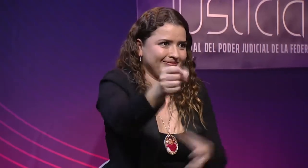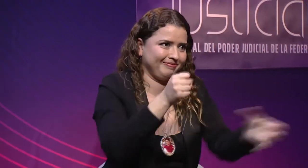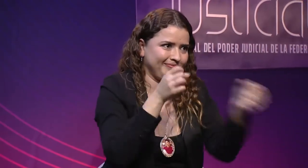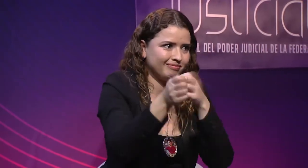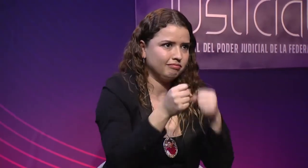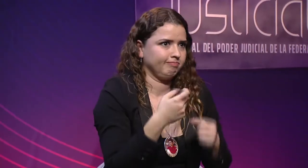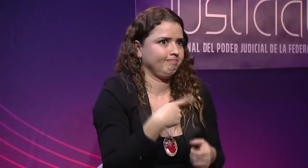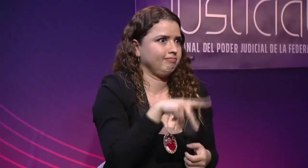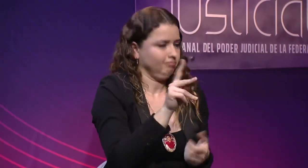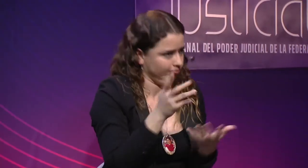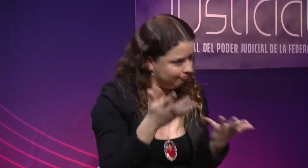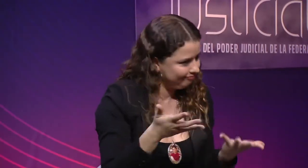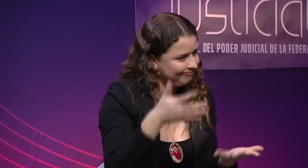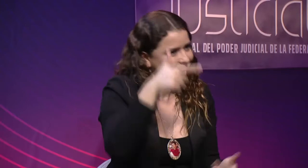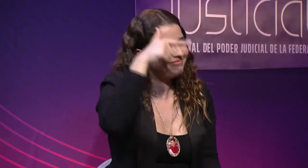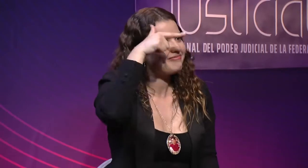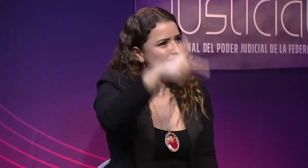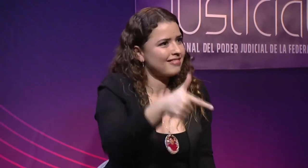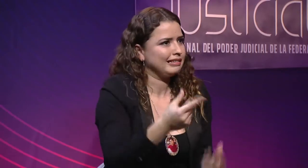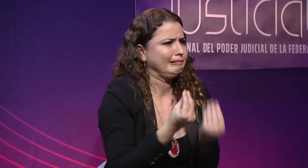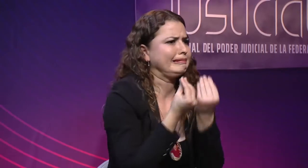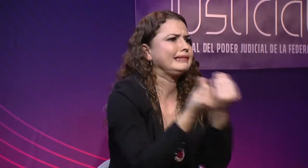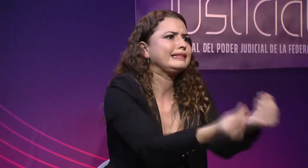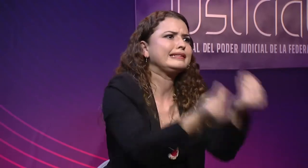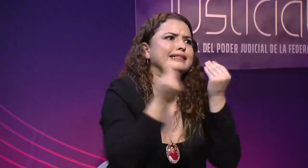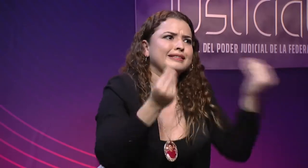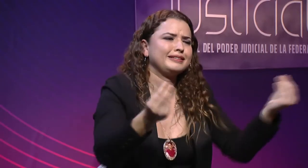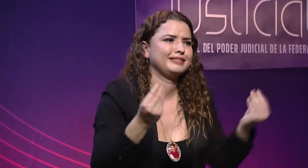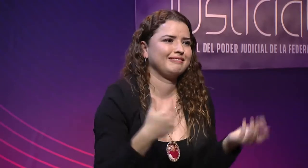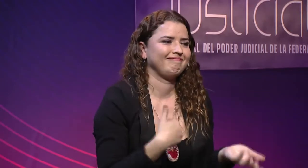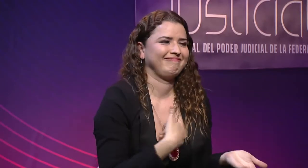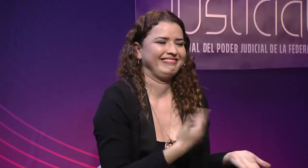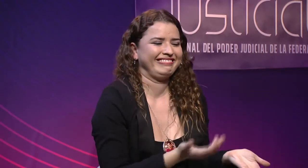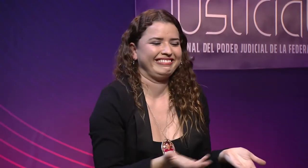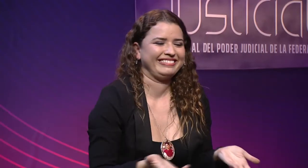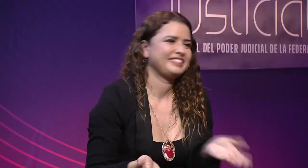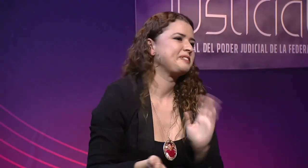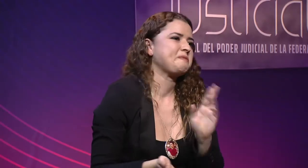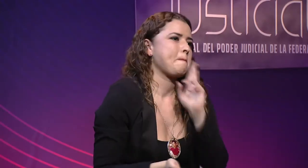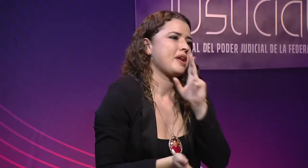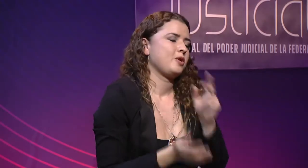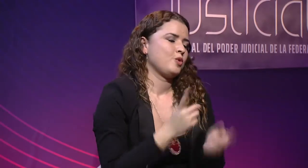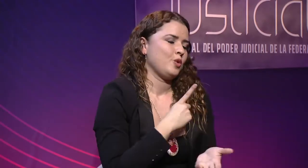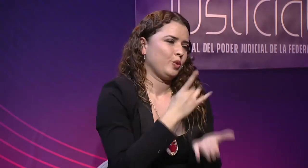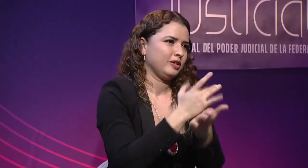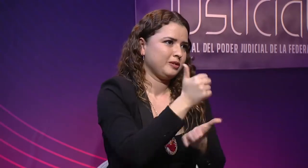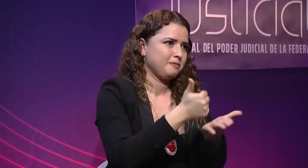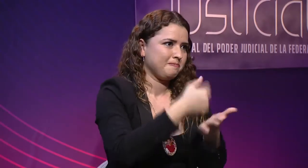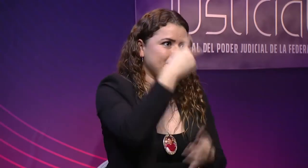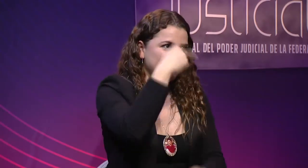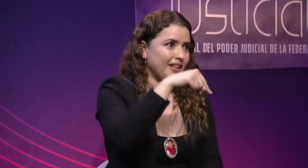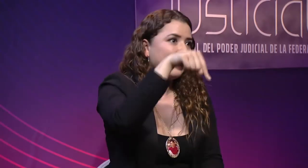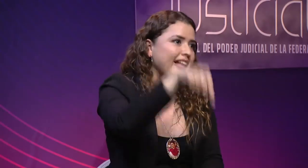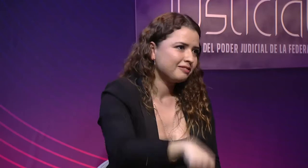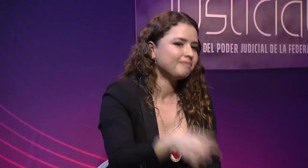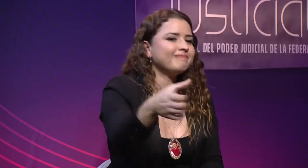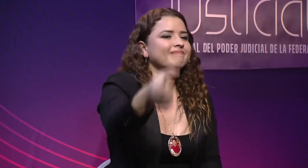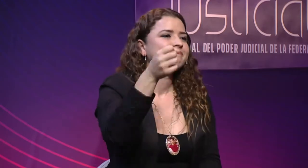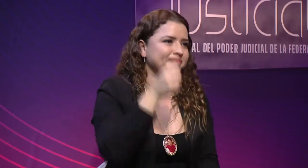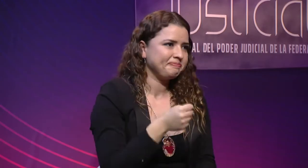Mexicana y me di cuenta que hay muchísimos interesados en el tema. Claro que tuve que hacer una selección y acotarlo